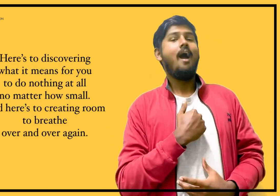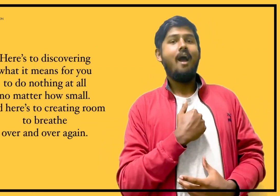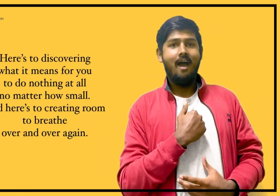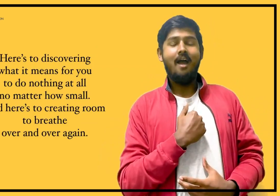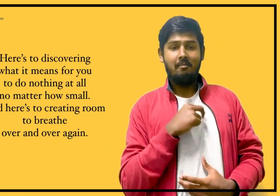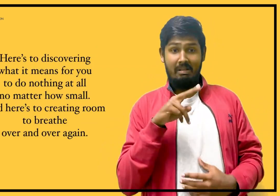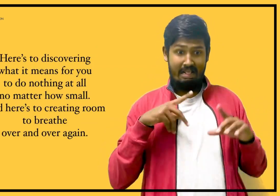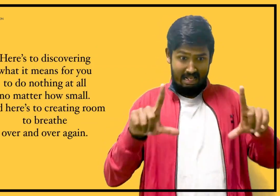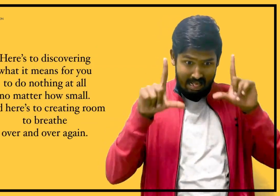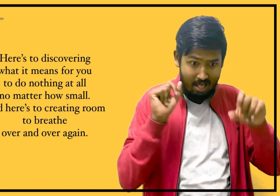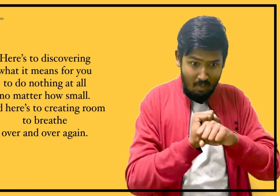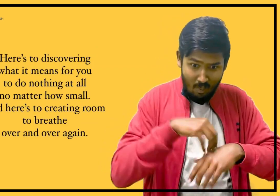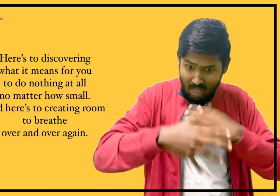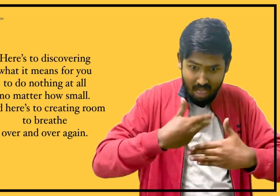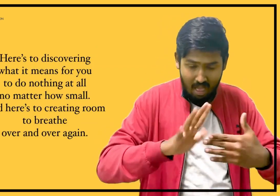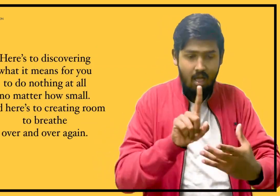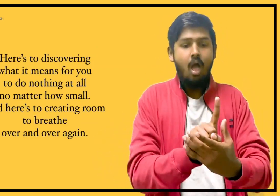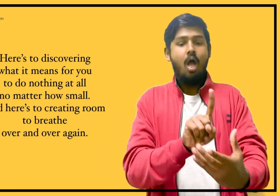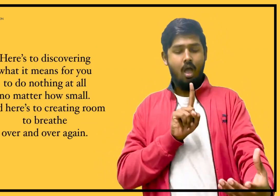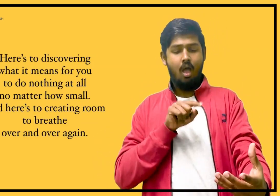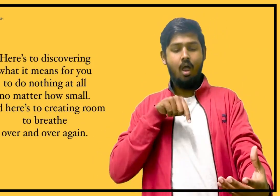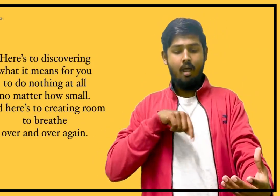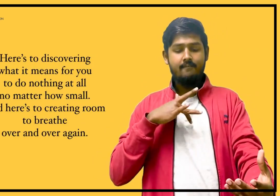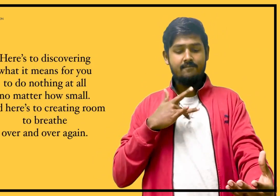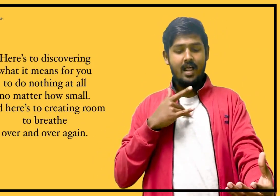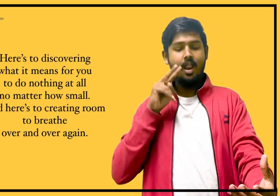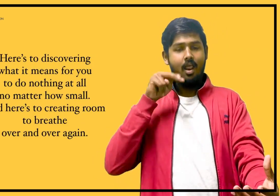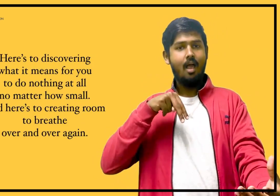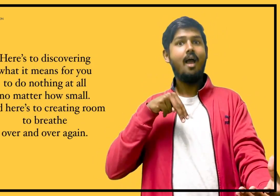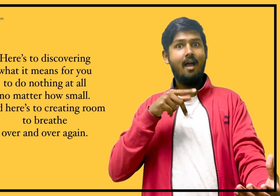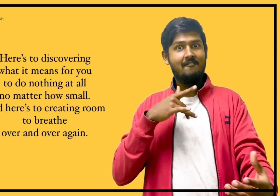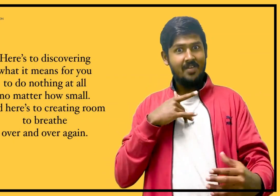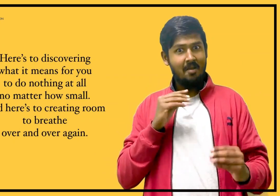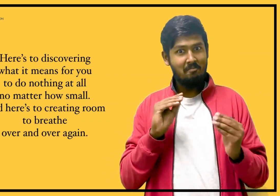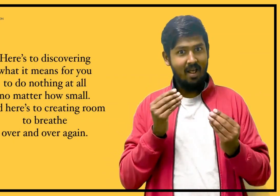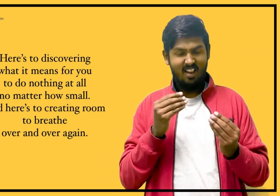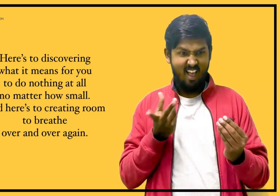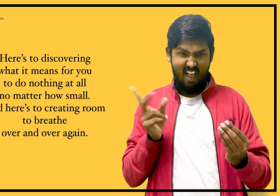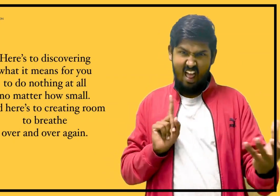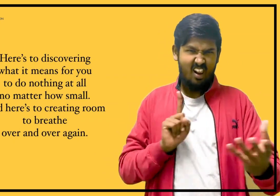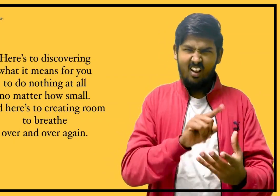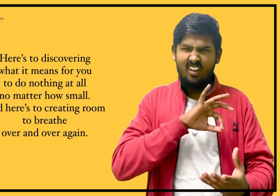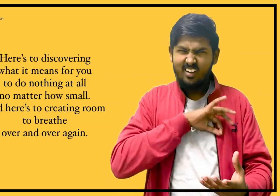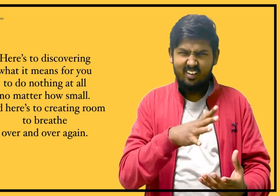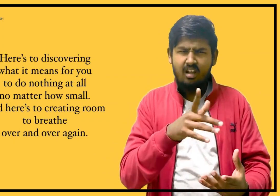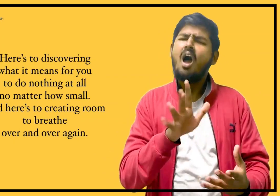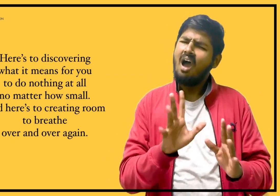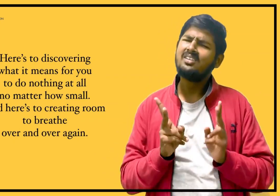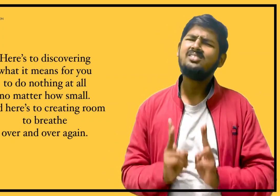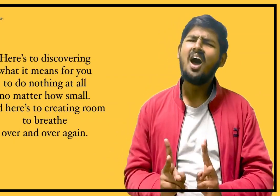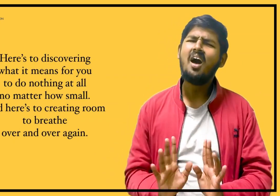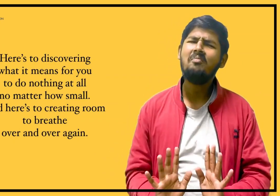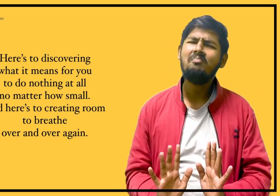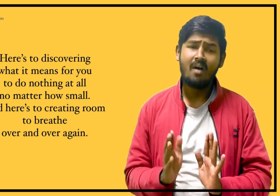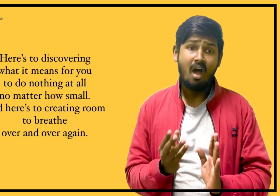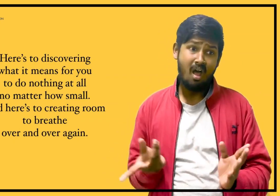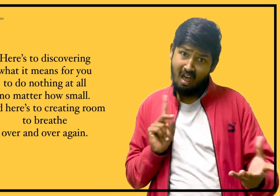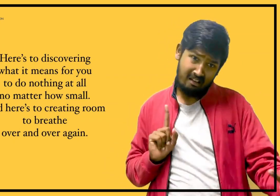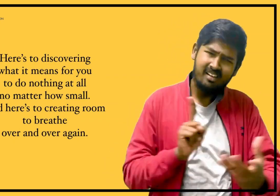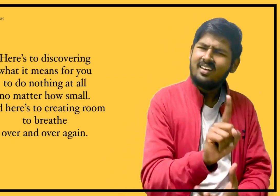रहे हैं कि हाँ, मैं अपने आप को अकेला पाकर कैसा अनुभव कर रहा हूँ, मुझे कैसा महसूस हो रहा है। अगर आपको नहीं करना है